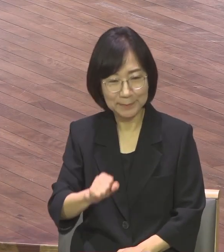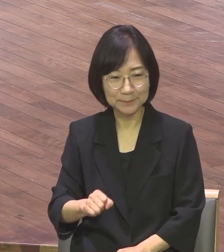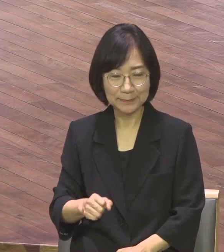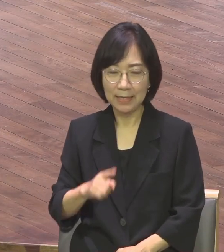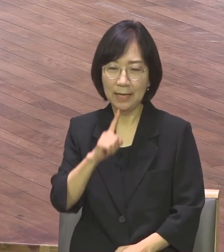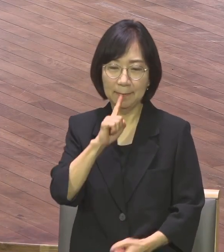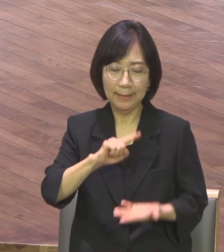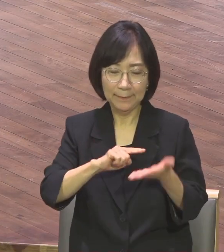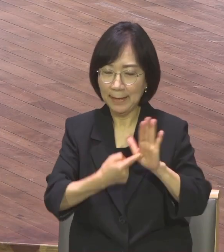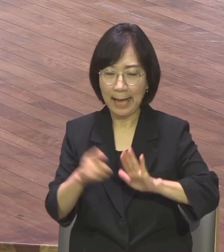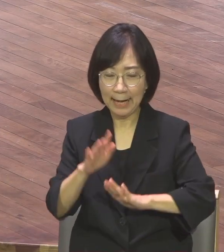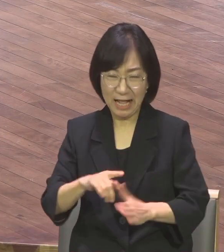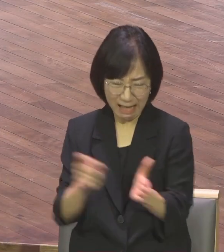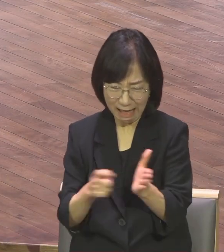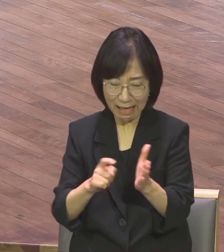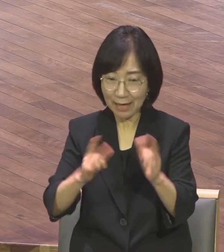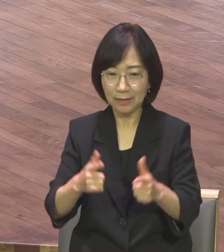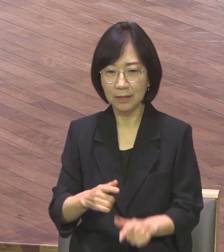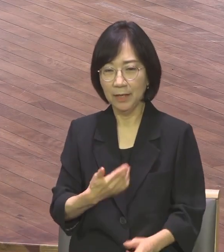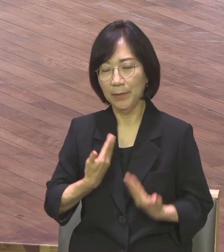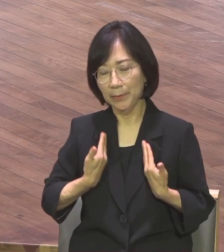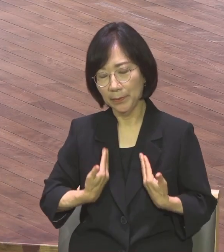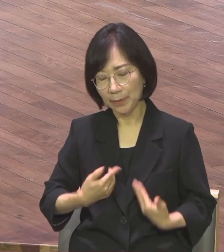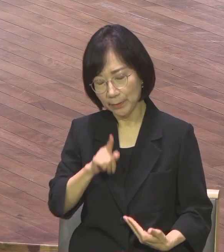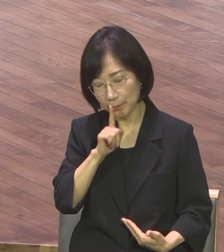표현을 잘 안 해.